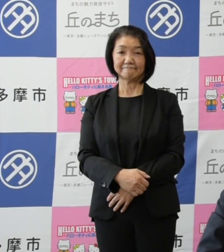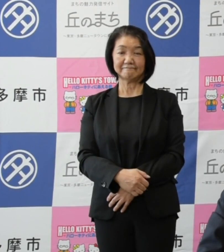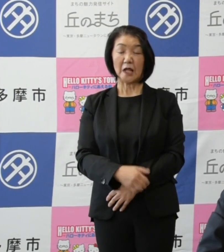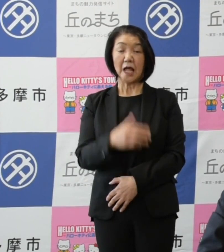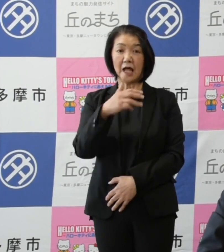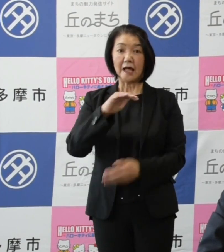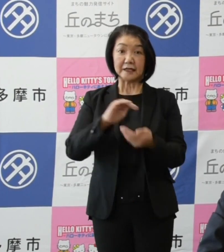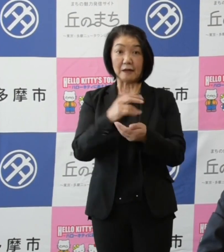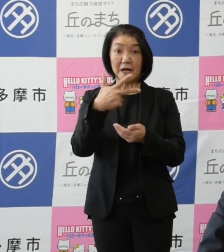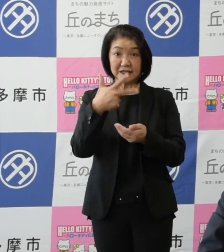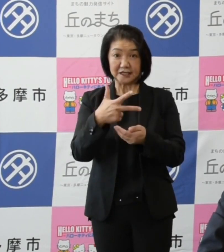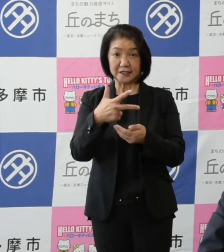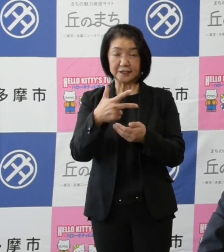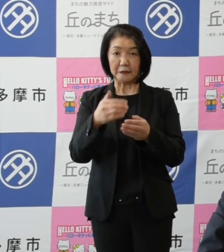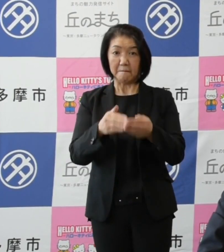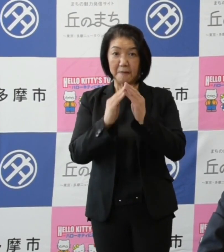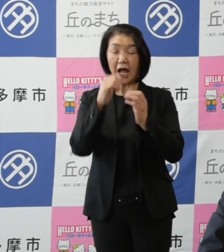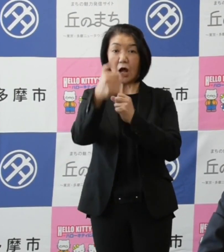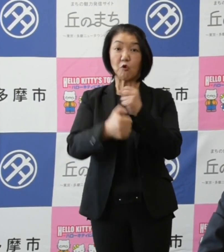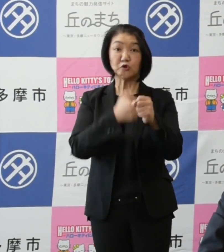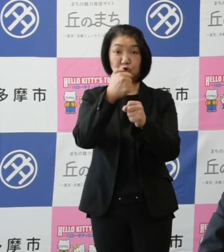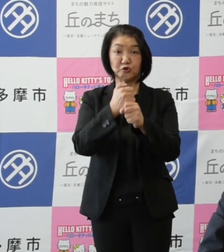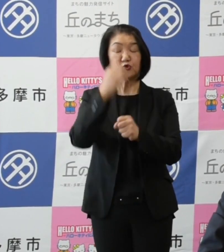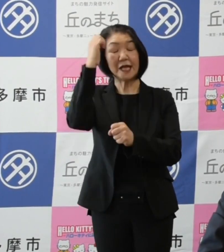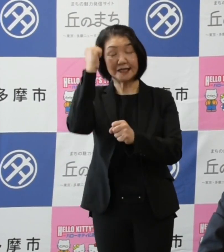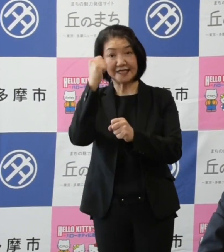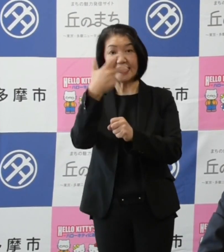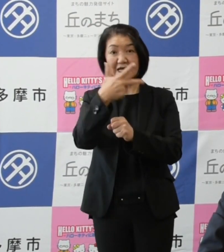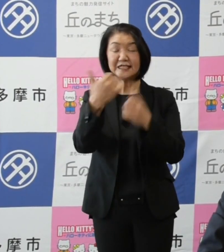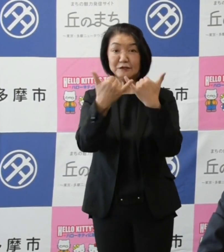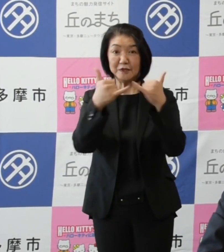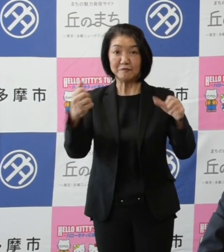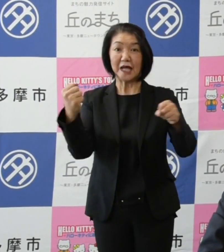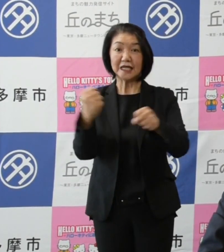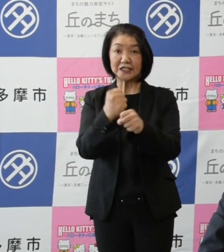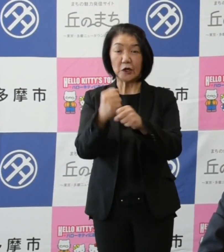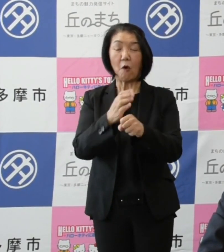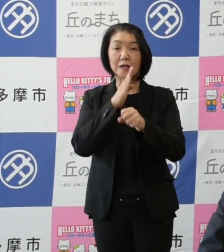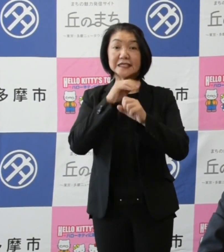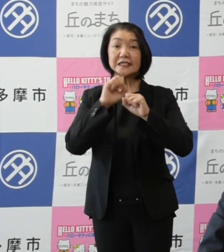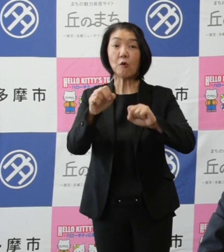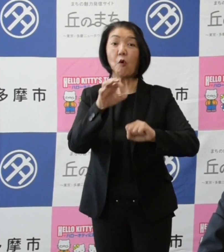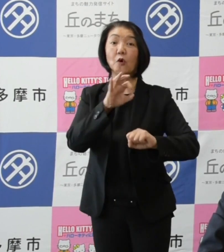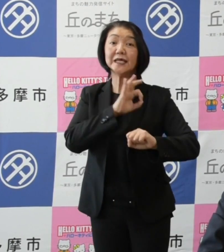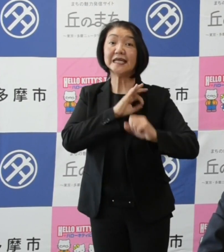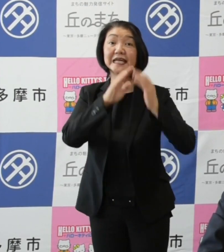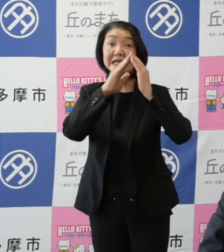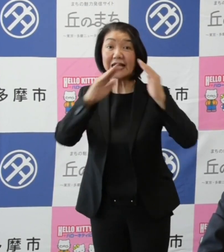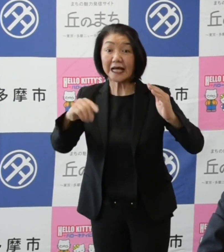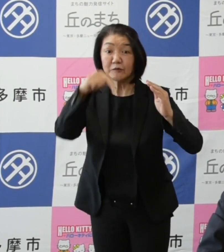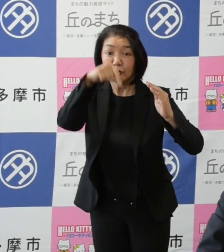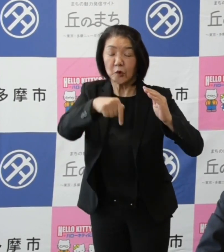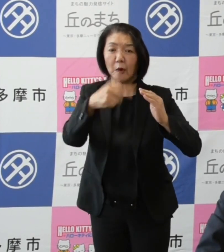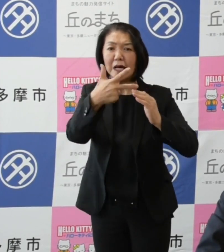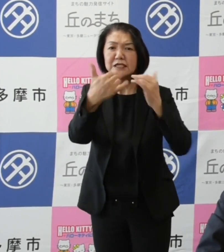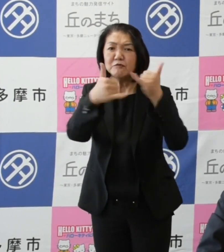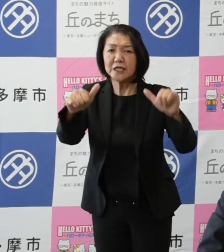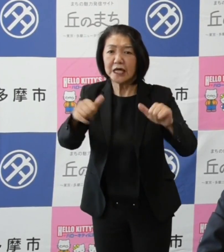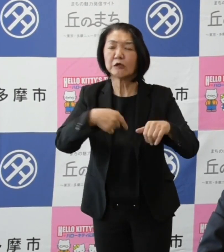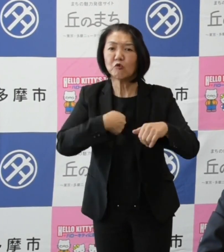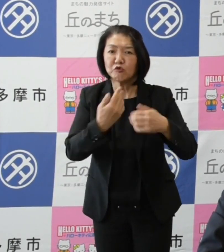多摩市50周年記念市民事業実行委員会という市民の皆さんによる委員会があります